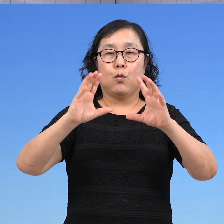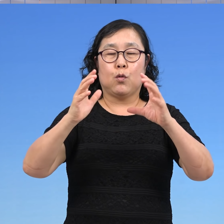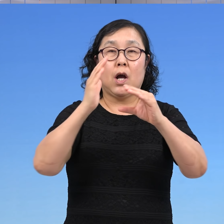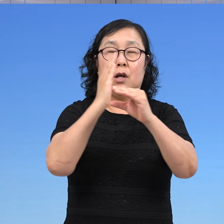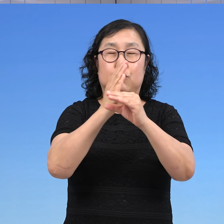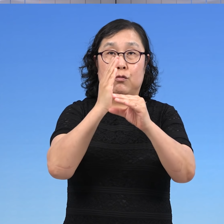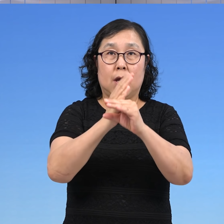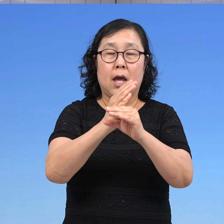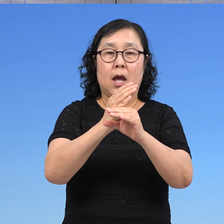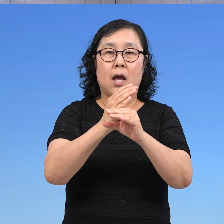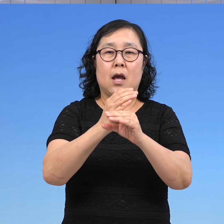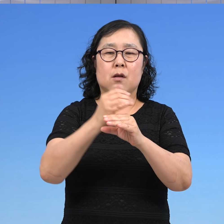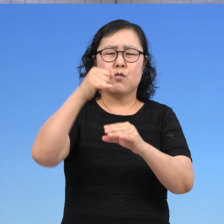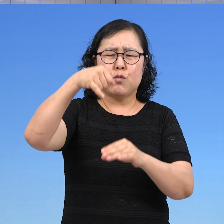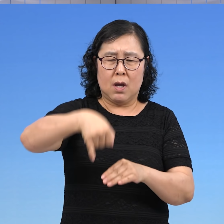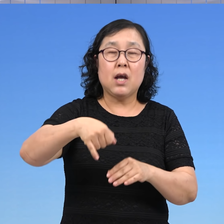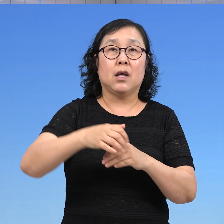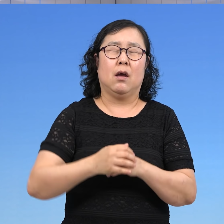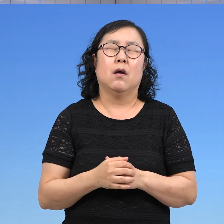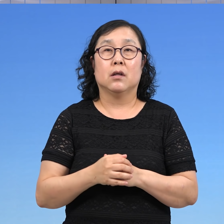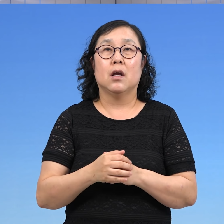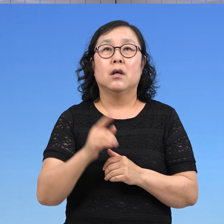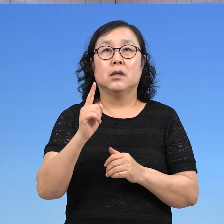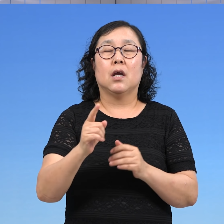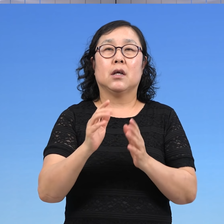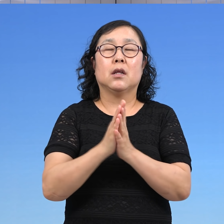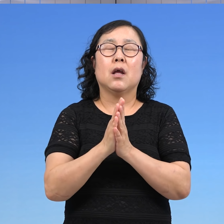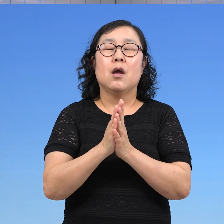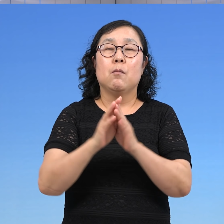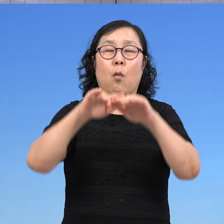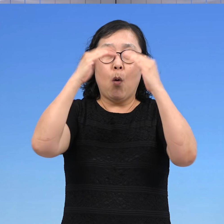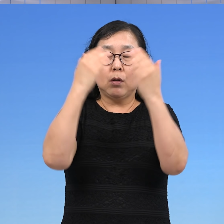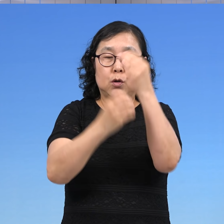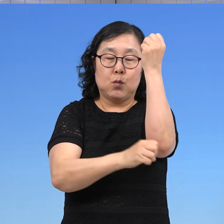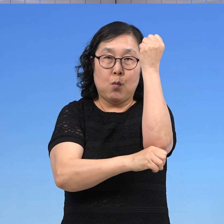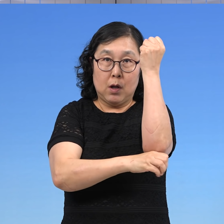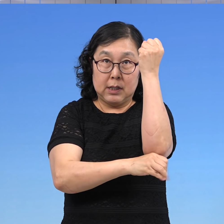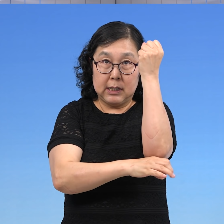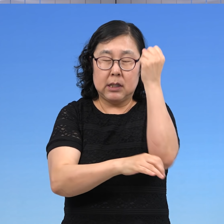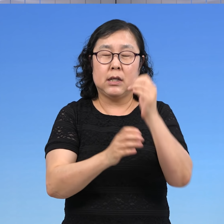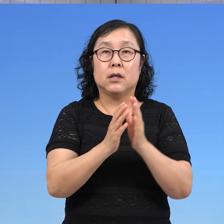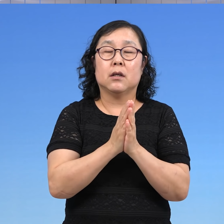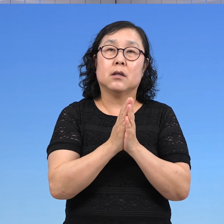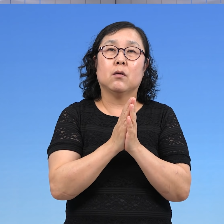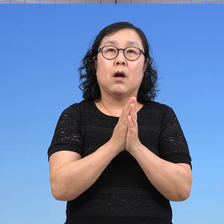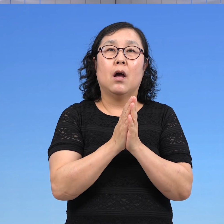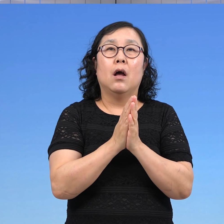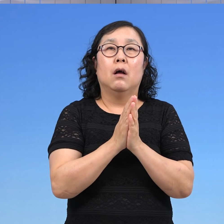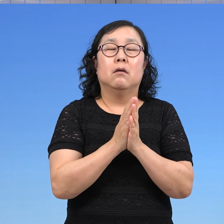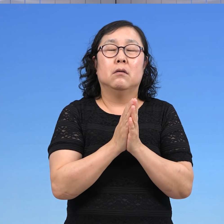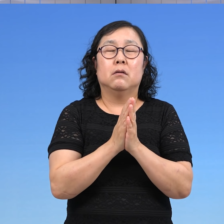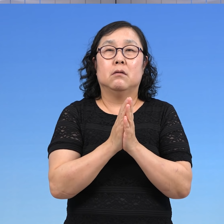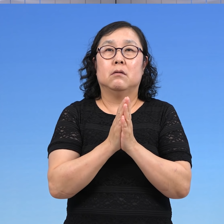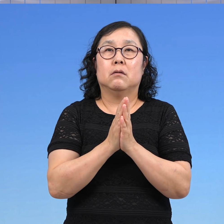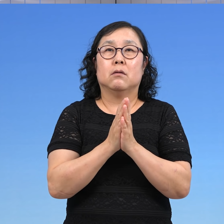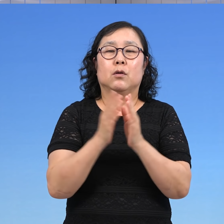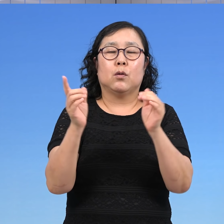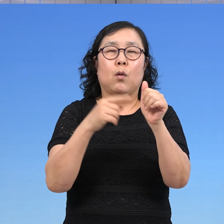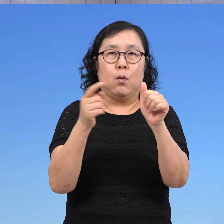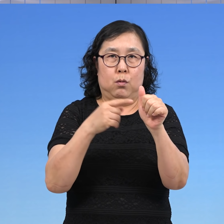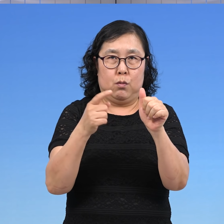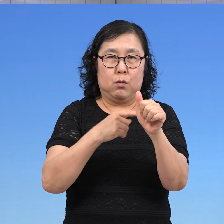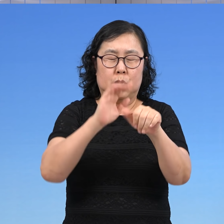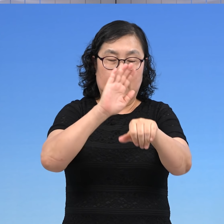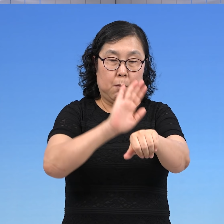잘못된 교육 때문에 그렇다 막 이런 것들을 이제 강조하는 그런 간 이었는데요 그 강사님이